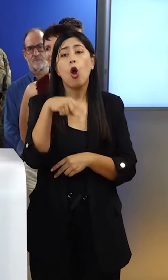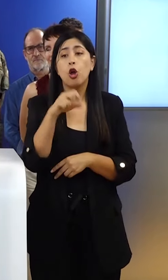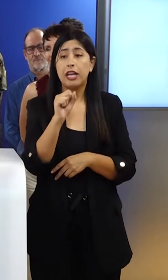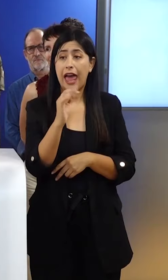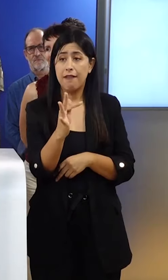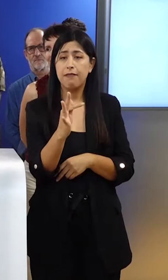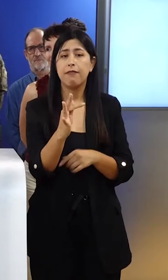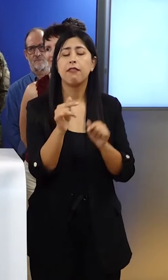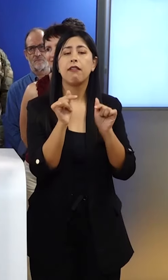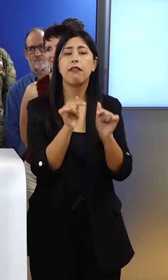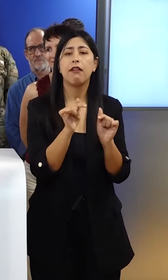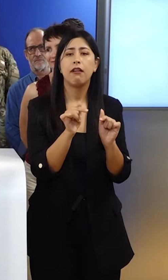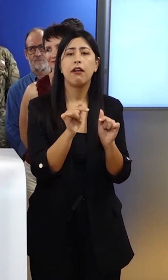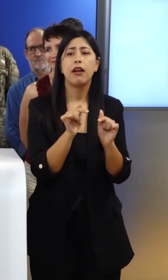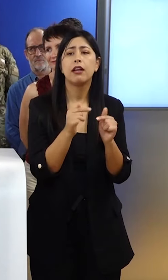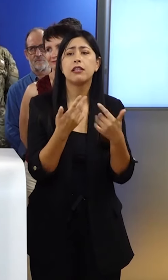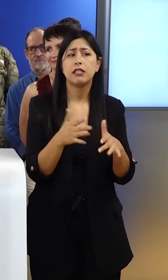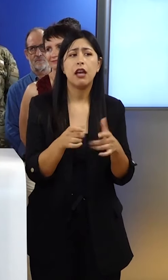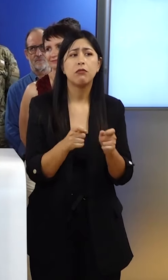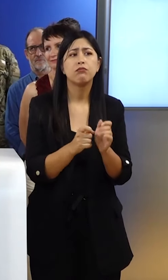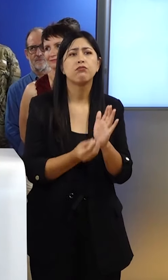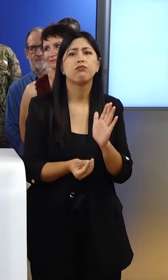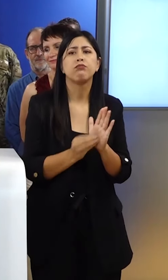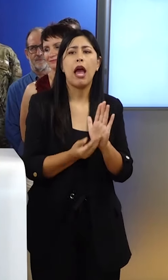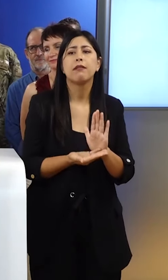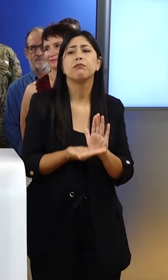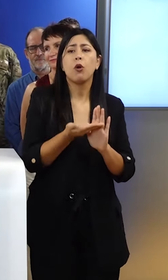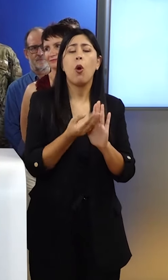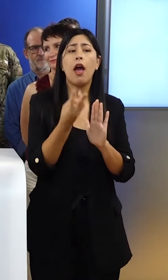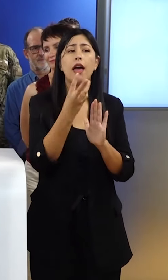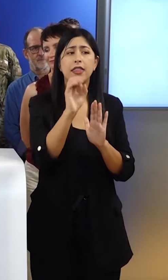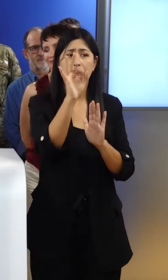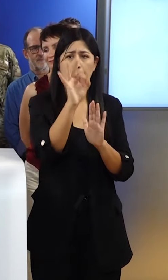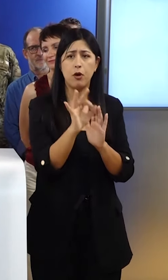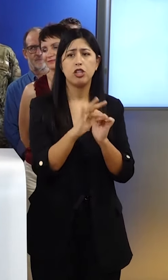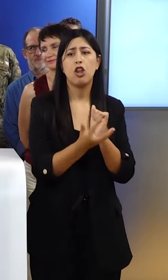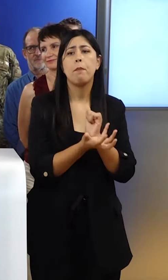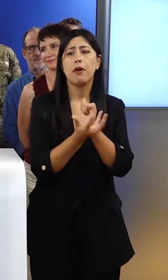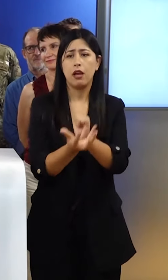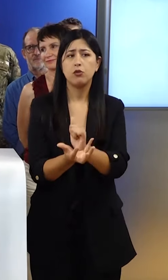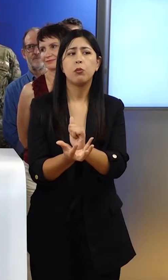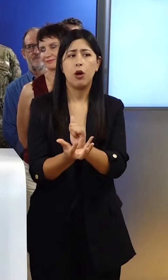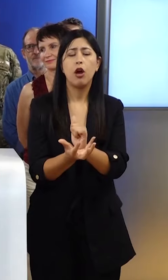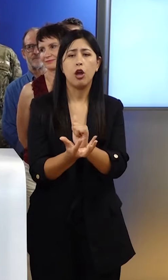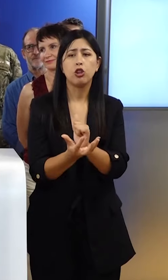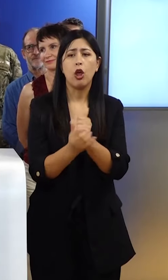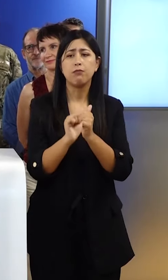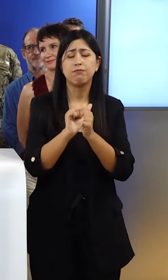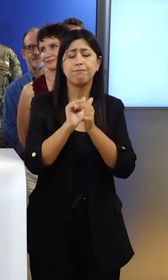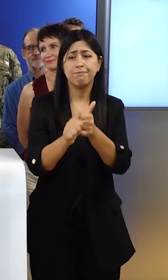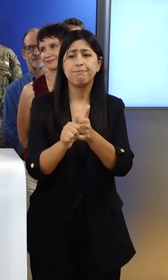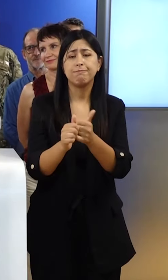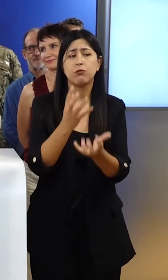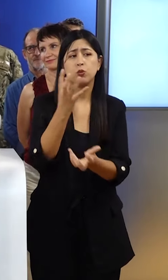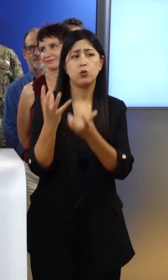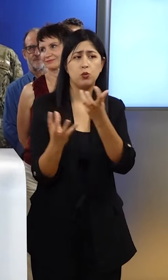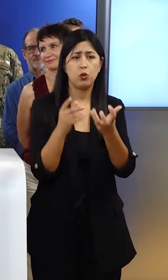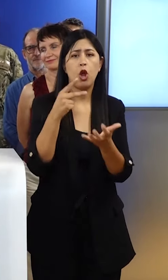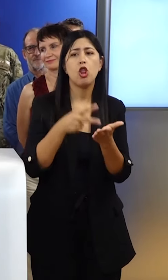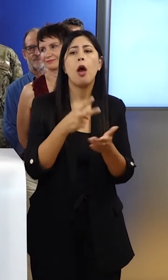conaf tuvo un incremento de 30% en el presupuesto para el combate a incendio para el 2024 pero